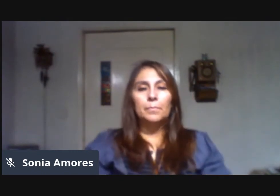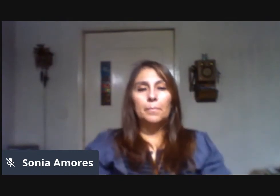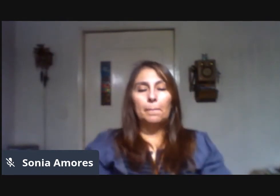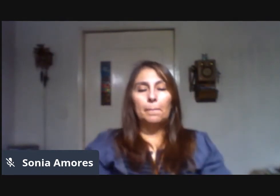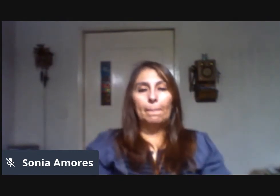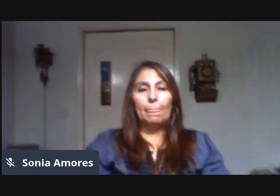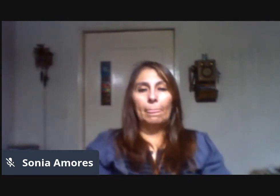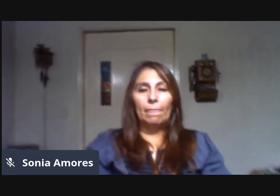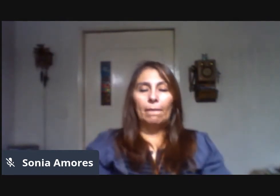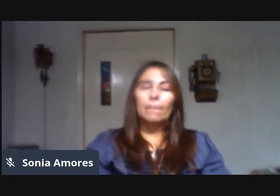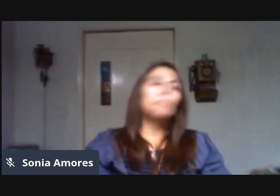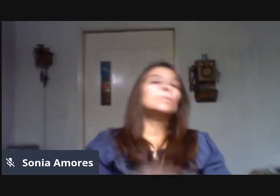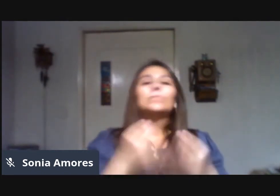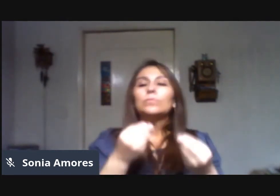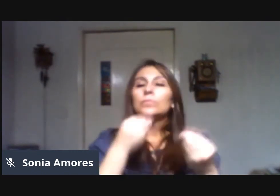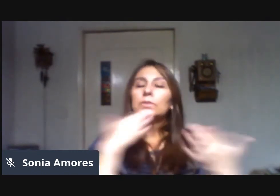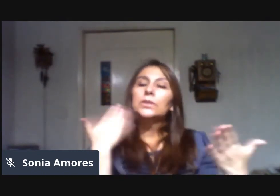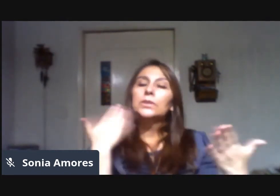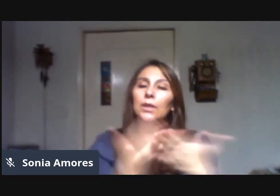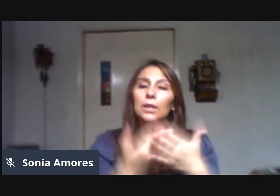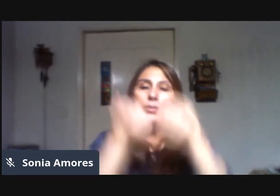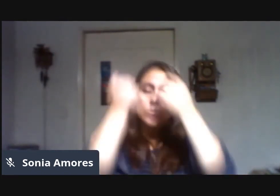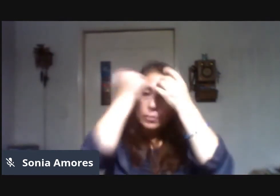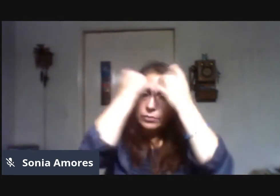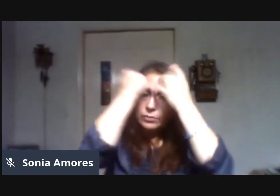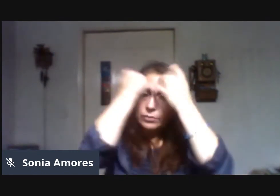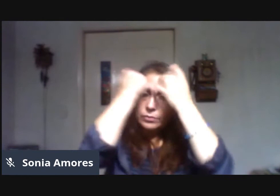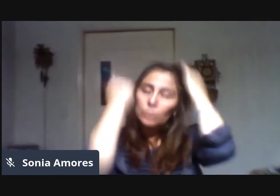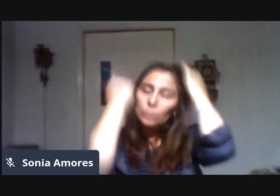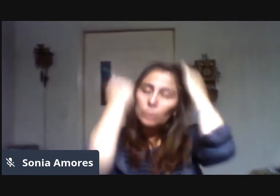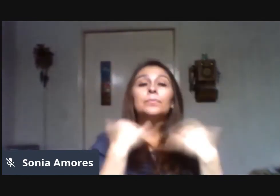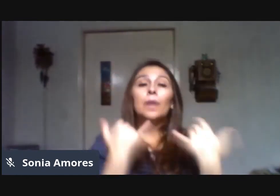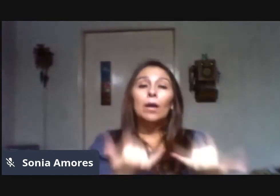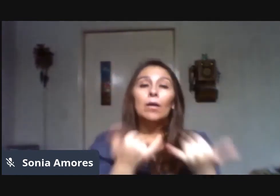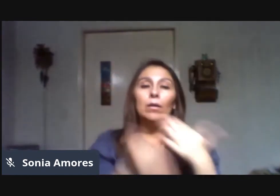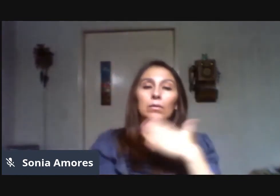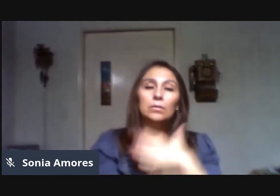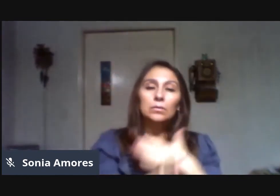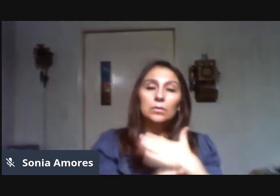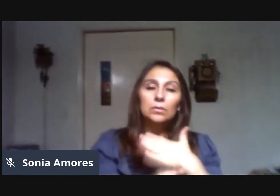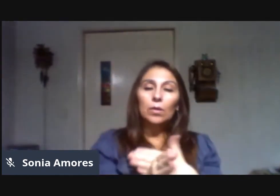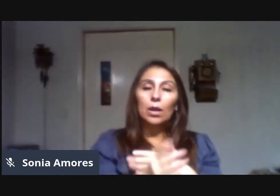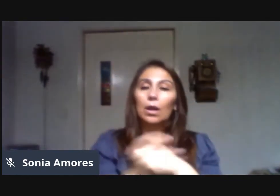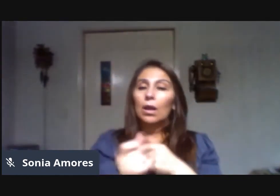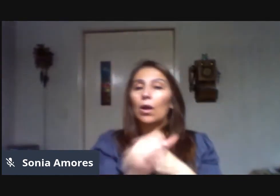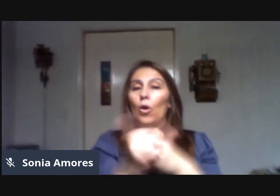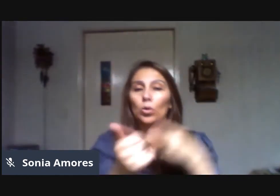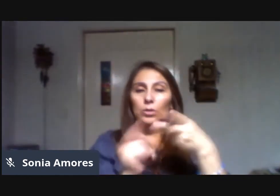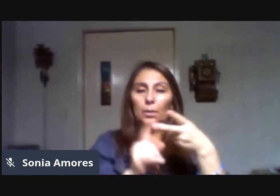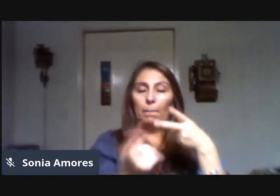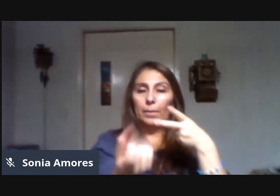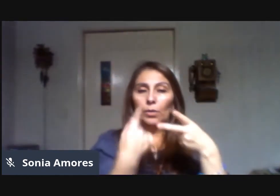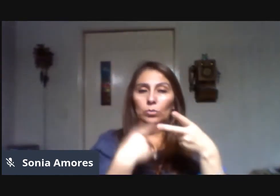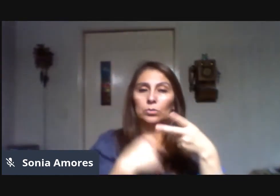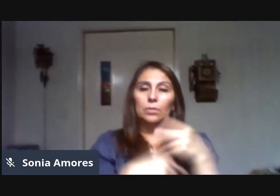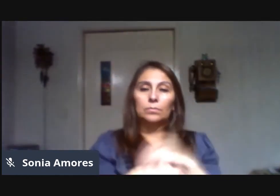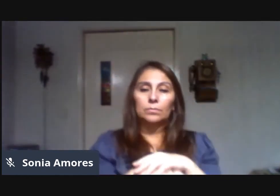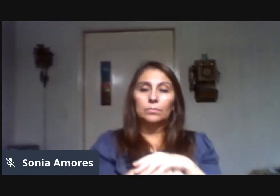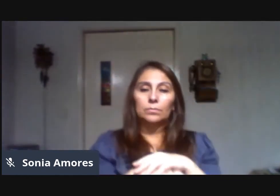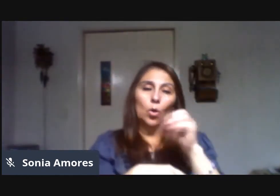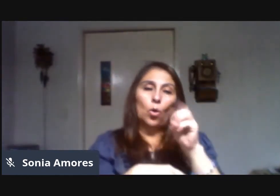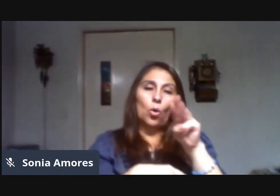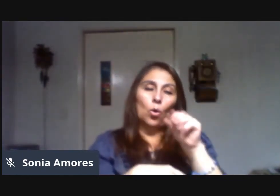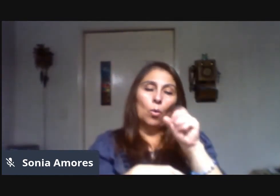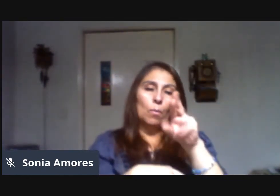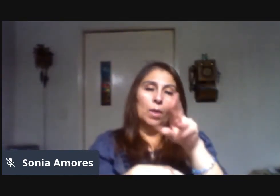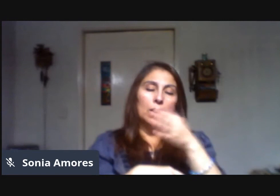Muchas gracias, profesor Andrés. Ahora vamos a seguir con la siguiente pregunta, y es el señor Omar Cortés López que pregunta, entonces,